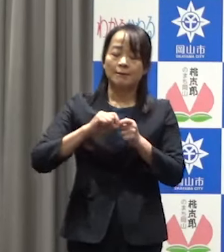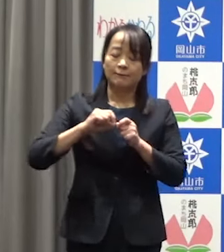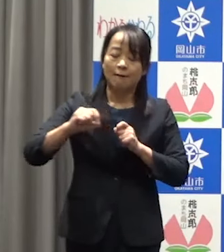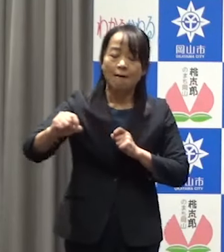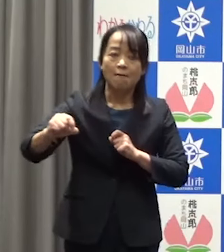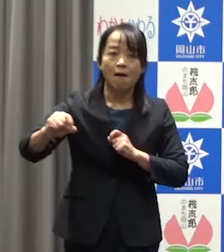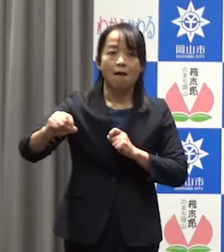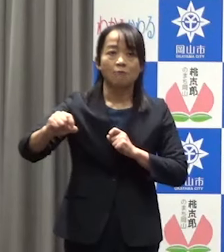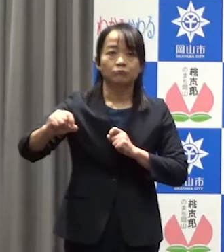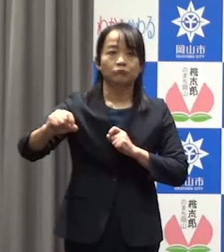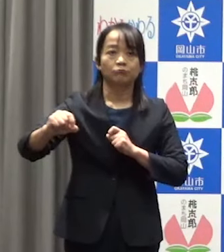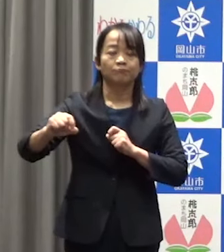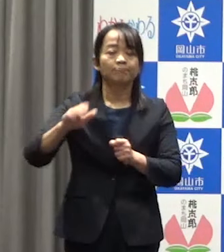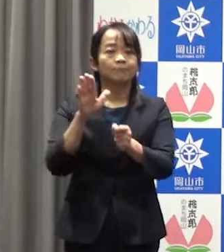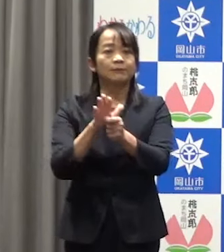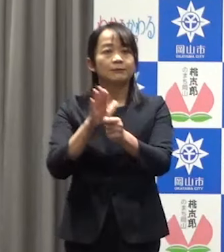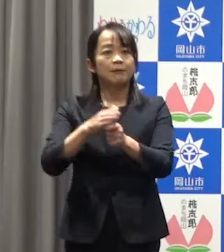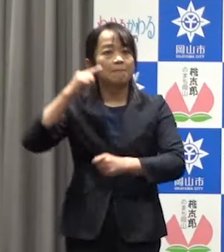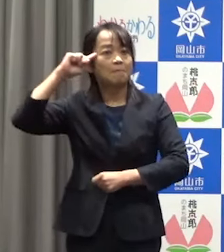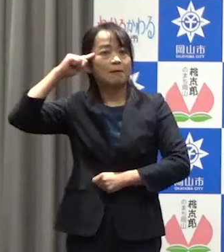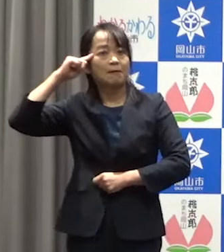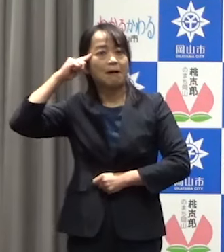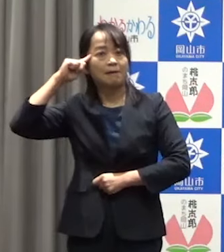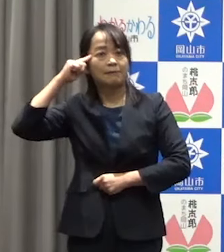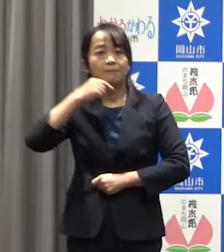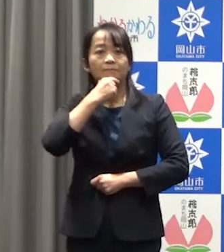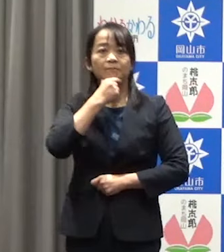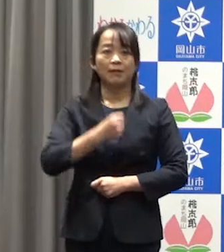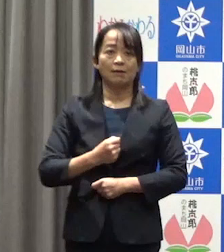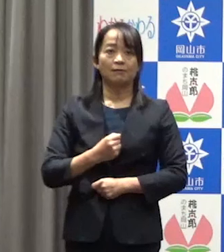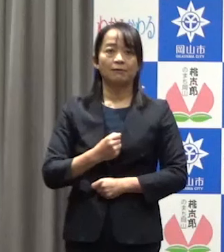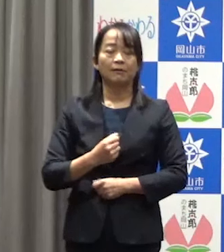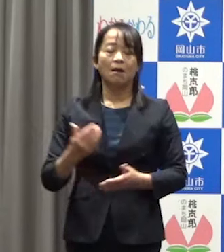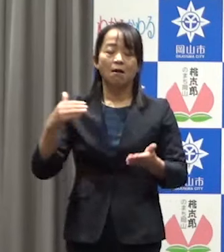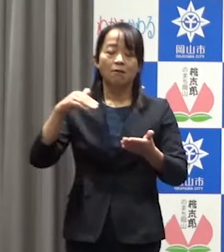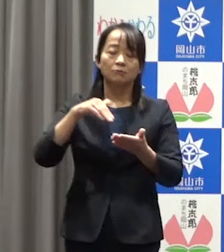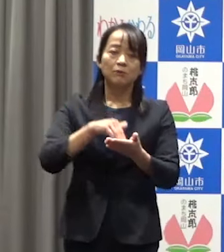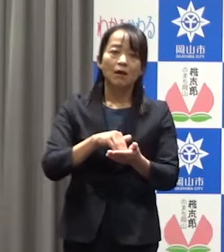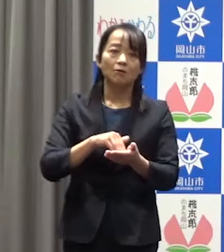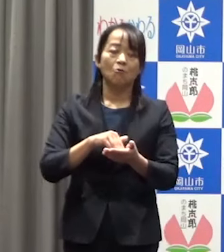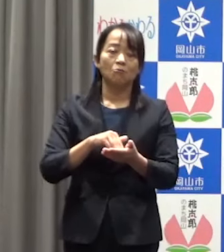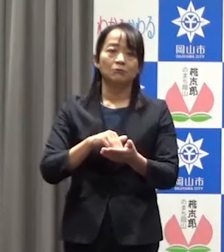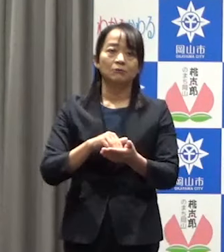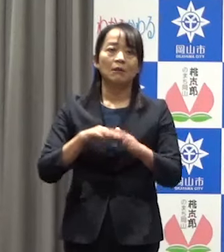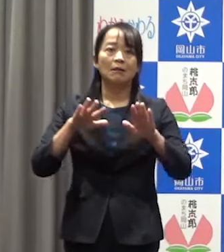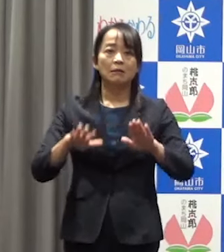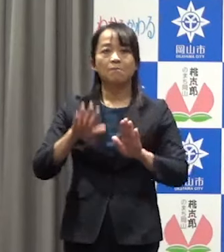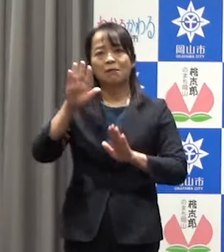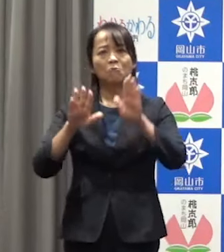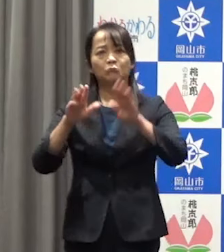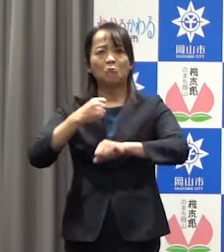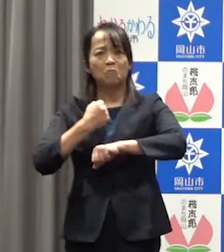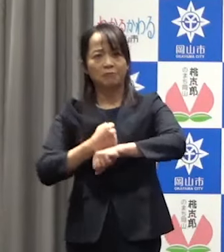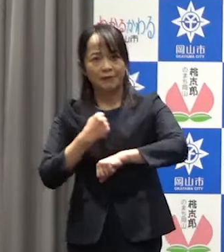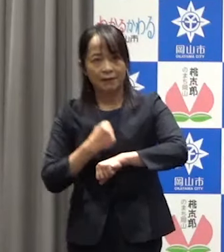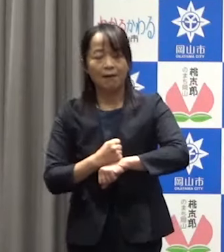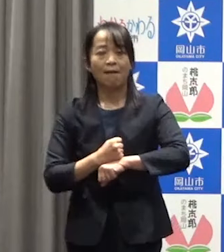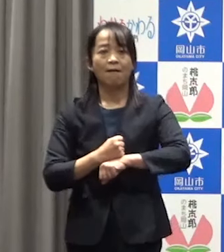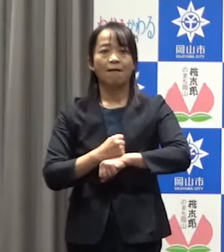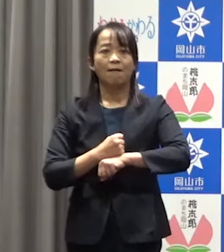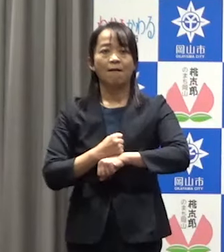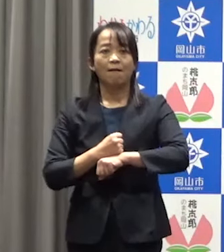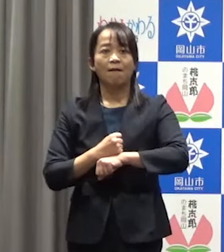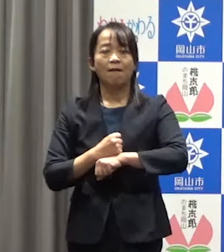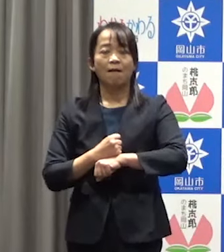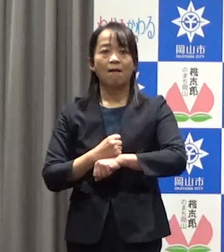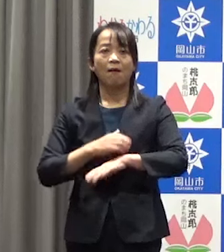てまいりたいと思います。最後に被災地への応援の最中ではありますが、今般の経